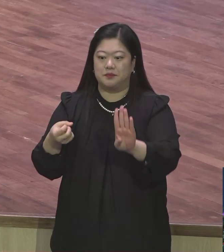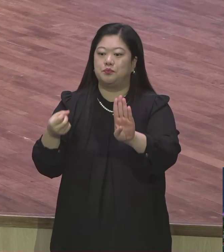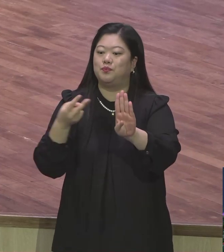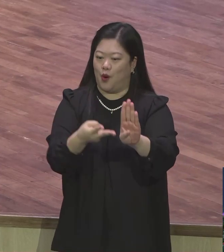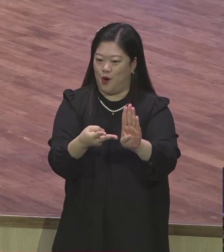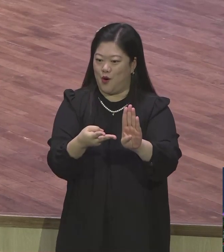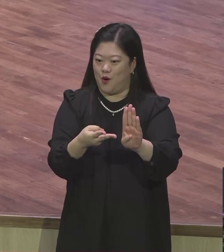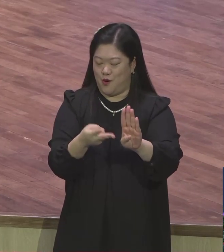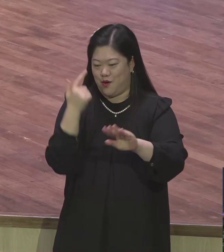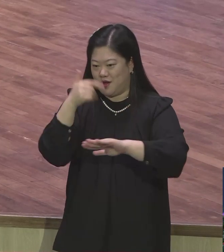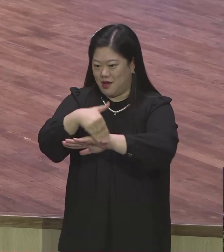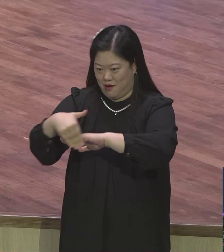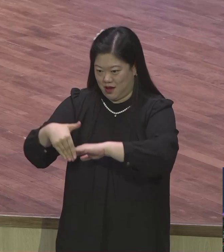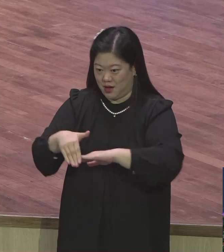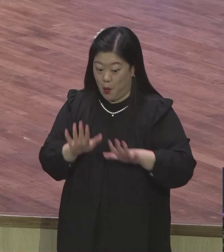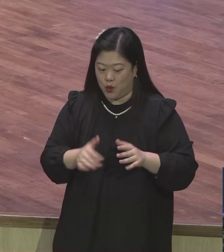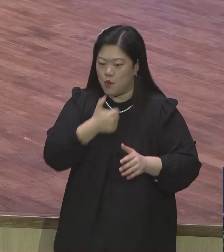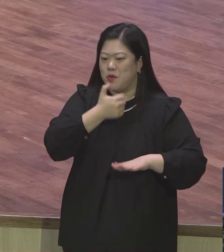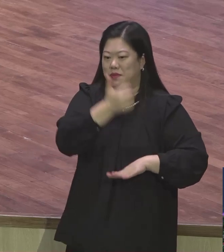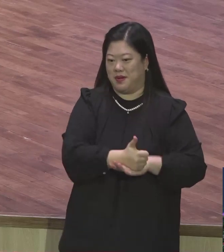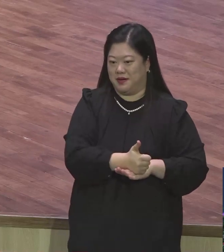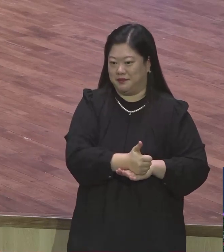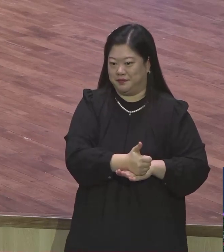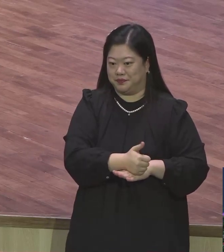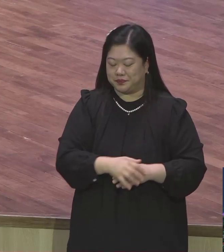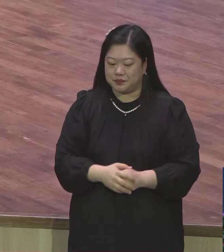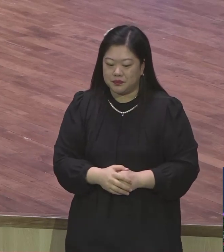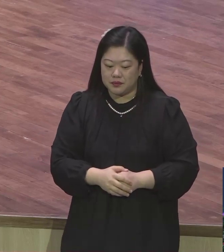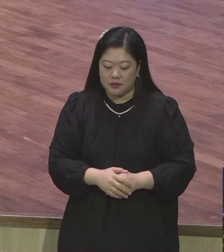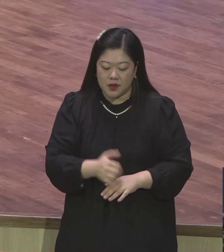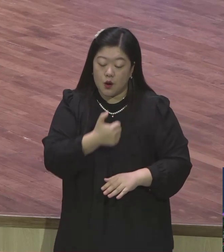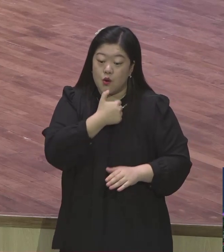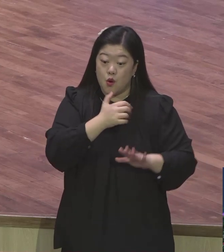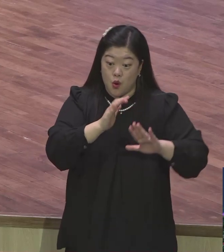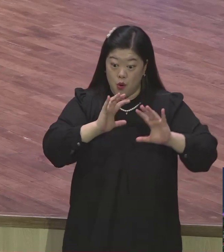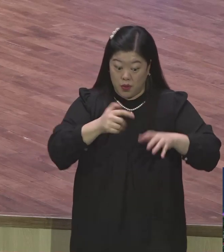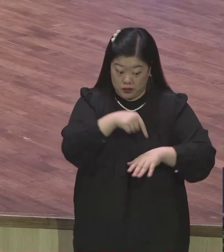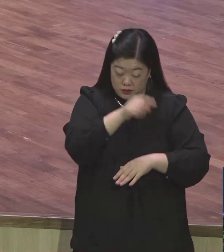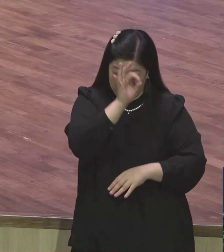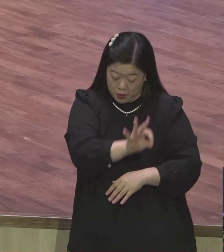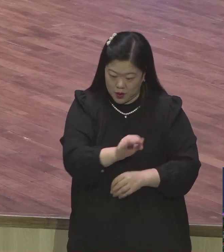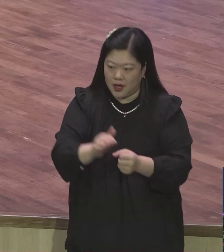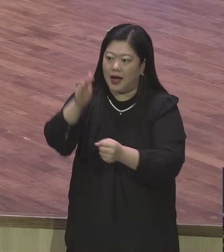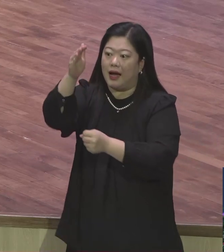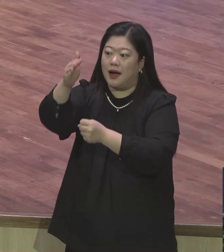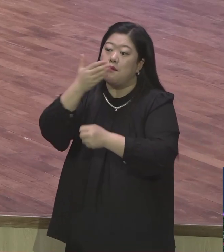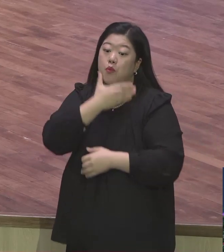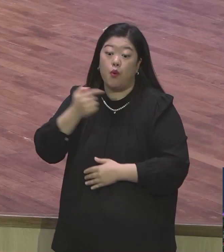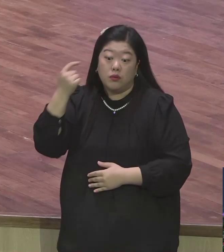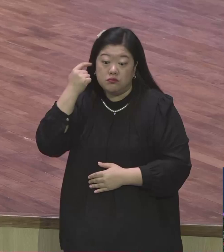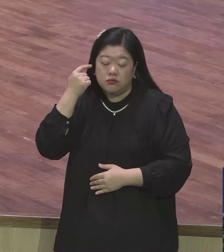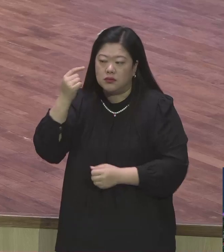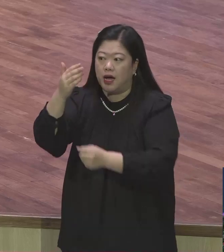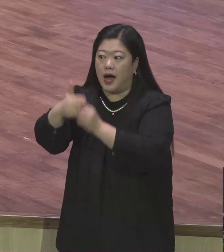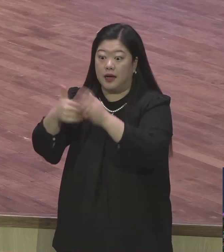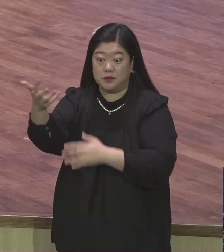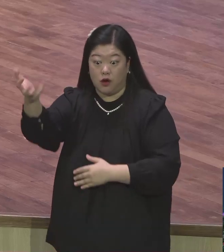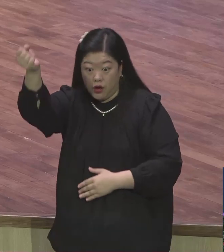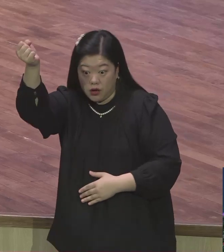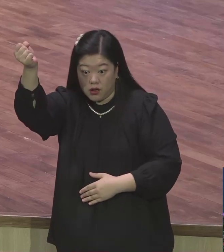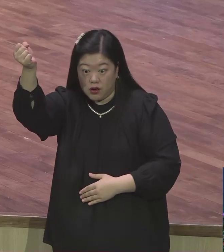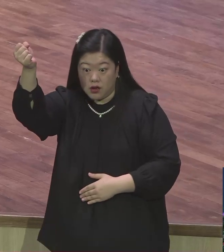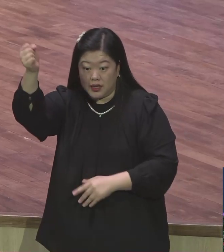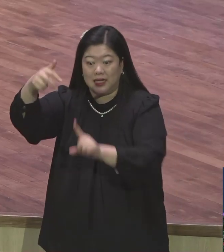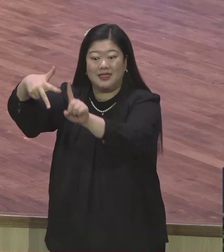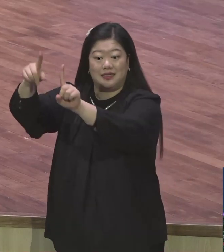말씀은 하나님의 복음이다. 하나님의 복음으로 시작을 해서 나의 복음으로